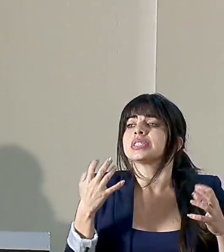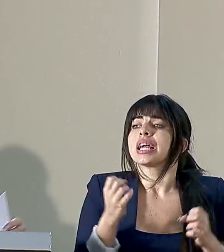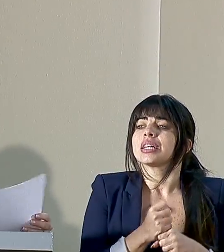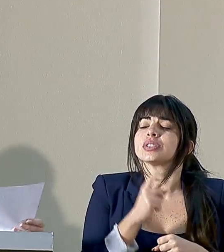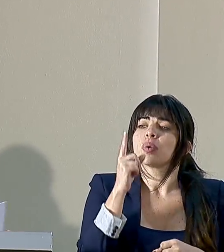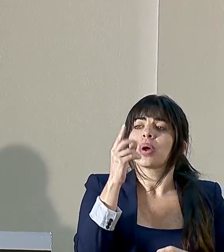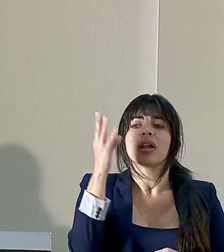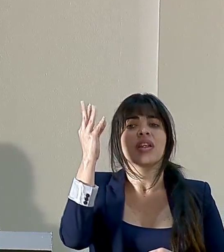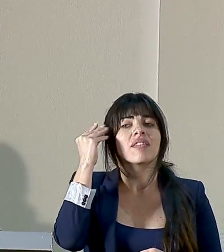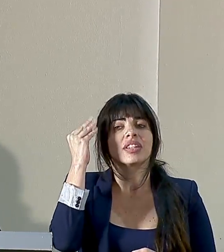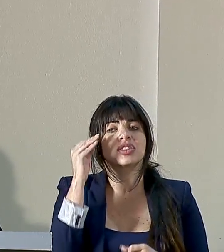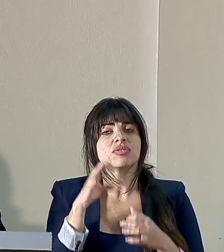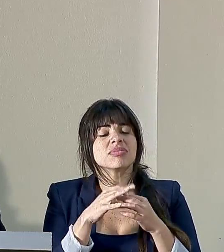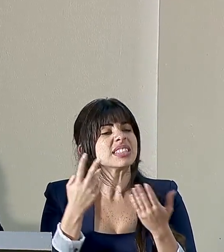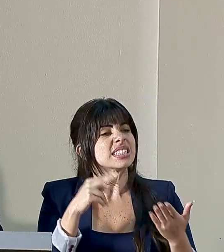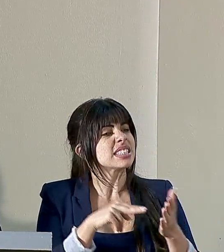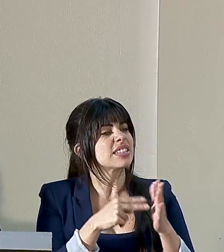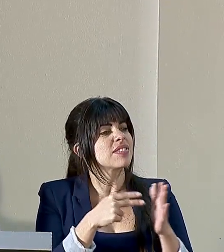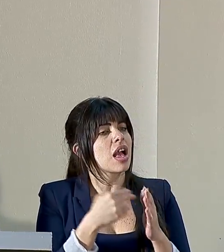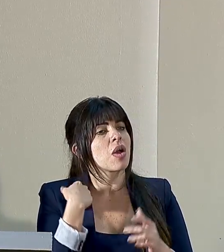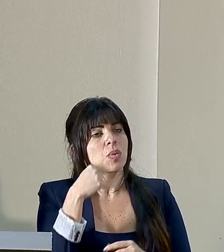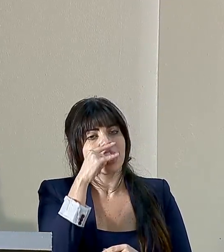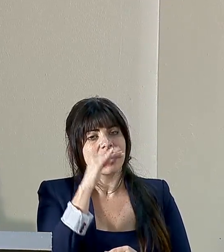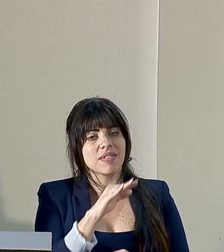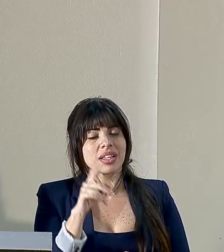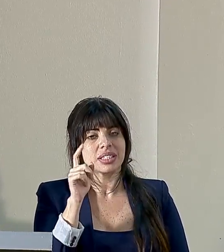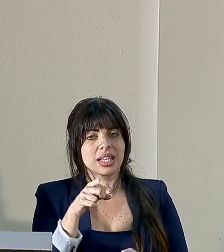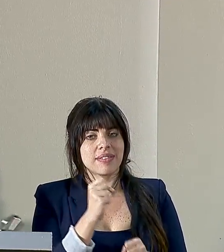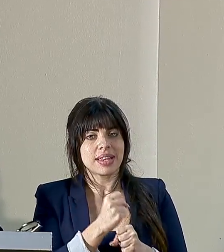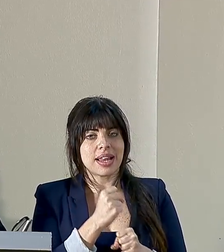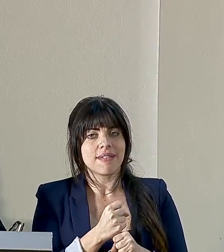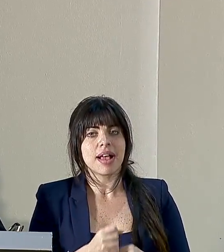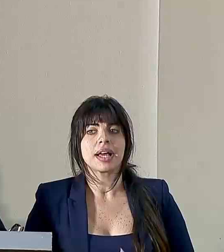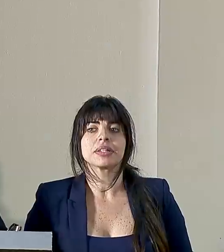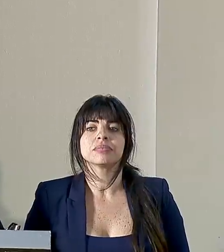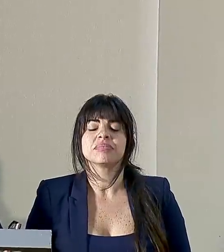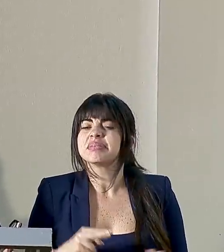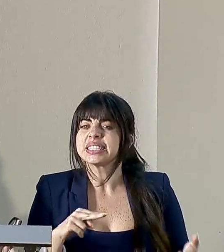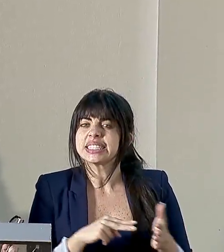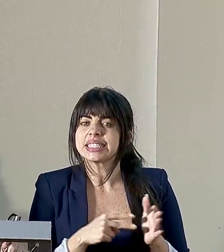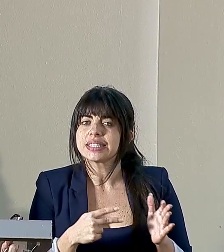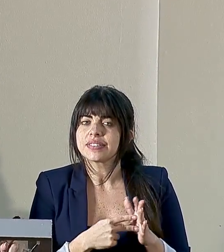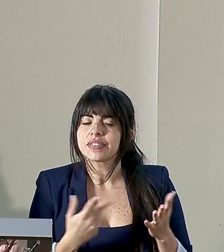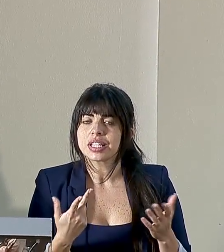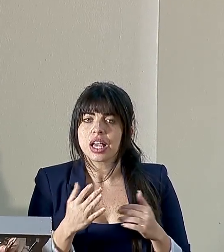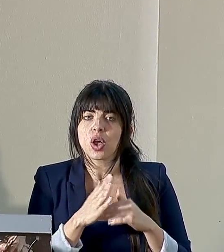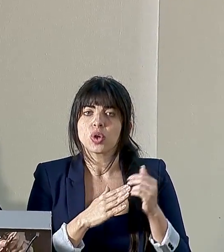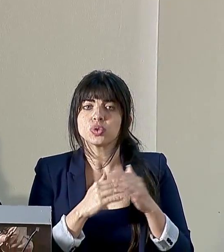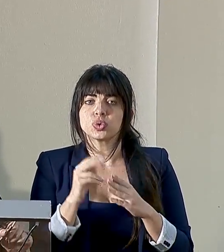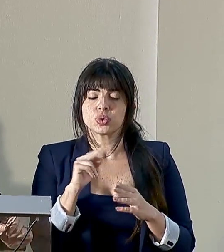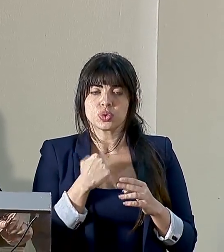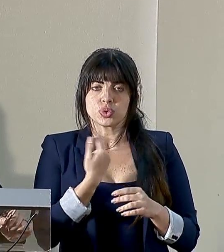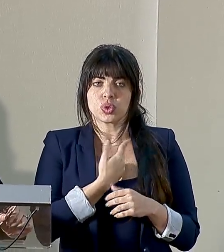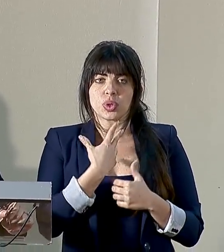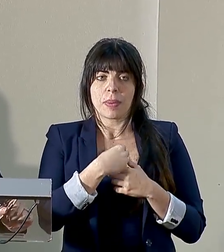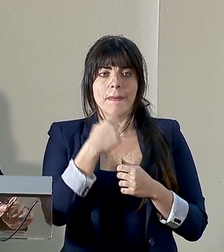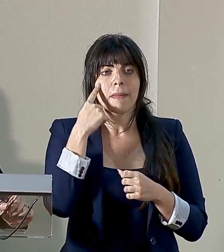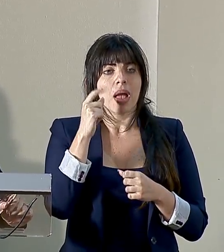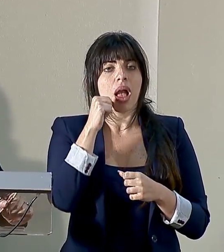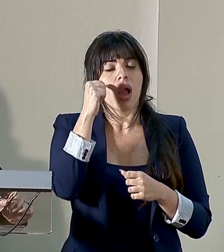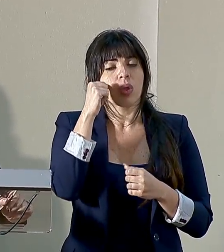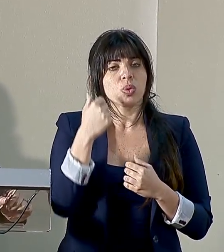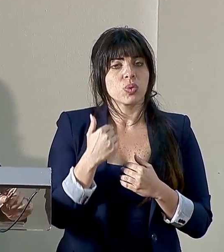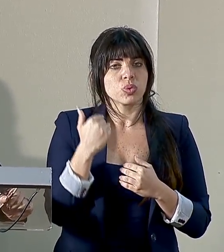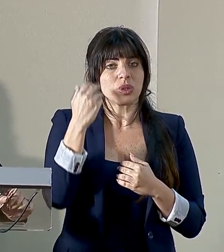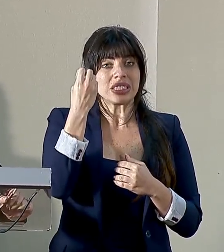hacer una reflexión sobre lo que significa tener una infancia en la que hay que trabajar. ¿Qué significa en la construcción de nosotros para ser